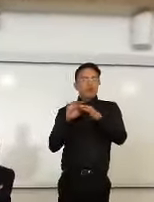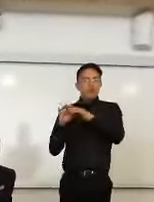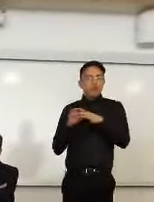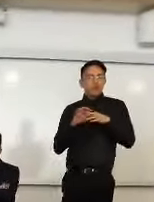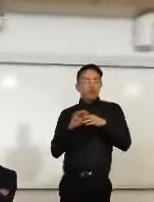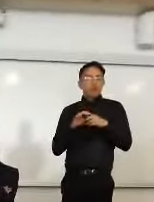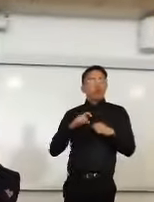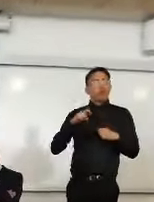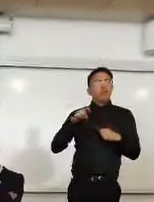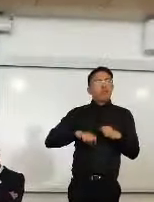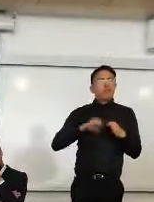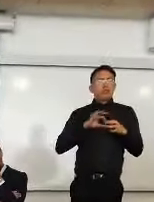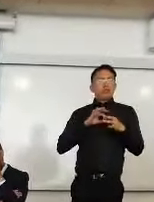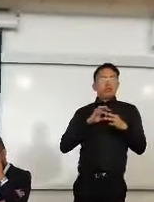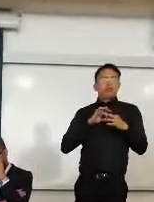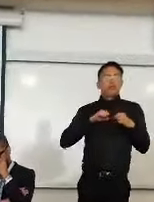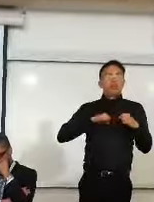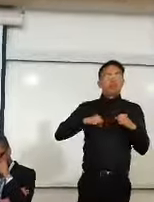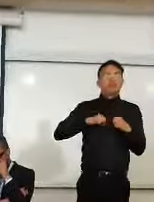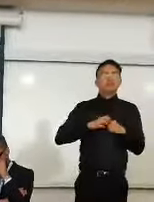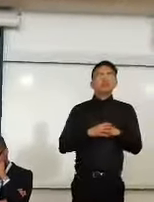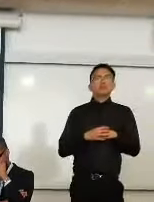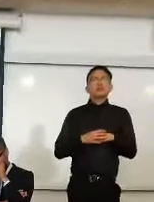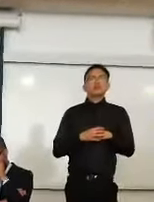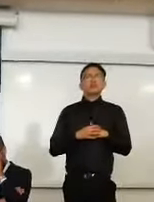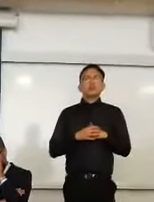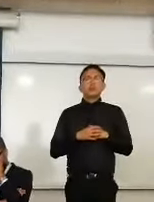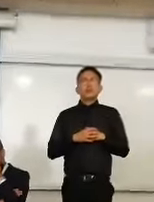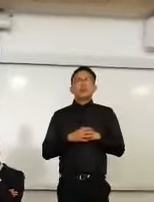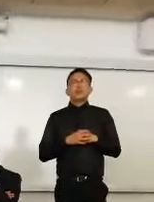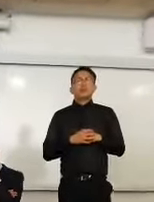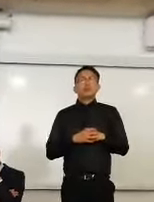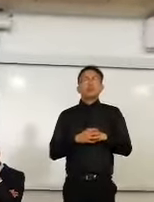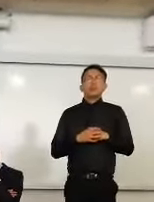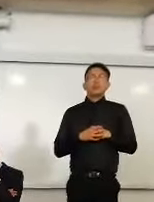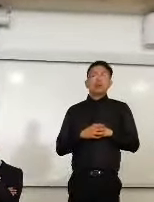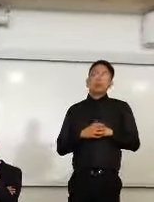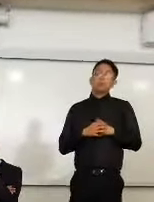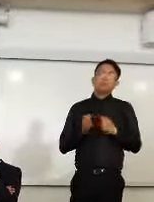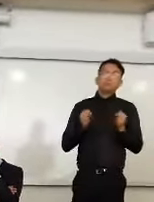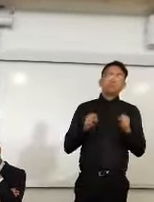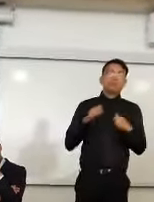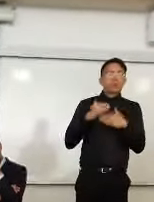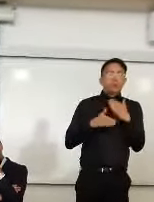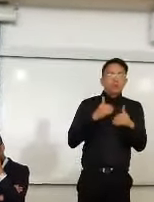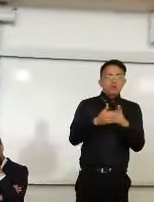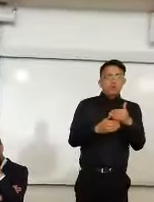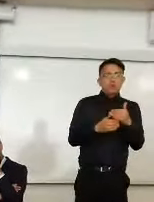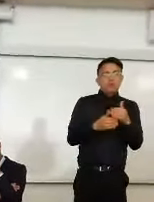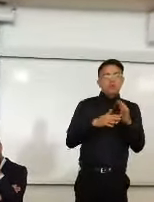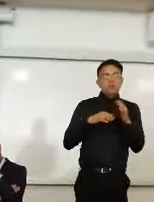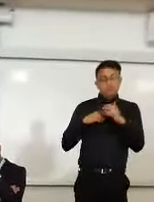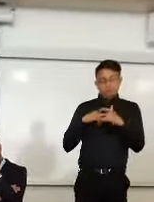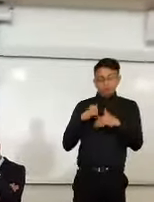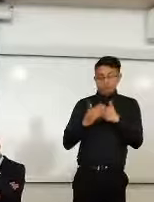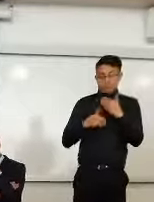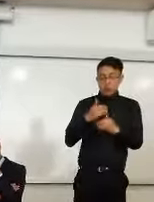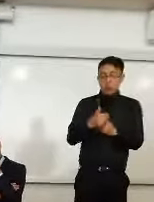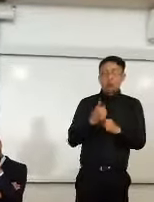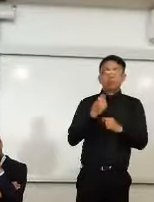el derecho a la persona en todo sentido. Sin embargo, esto es un proceso, y como proceso sí hay